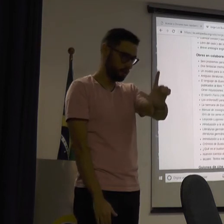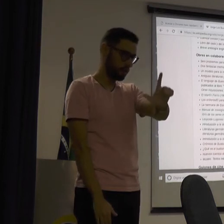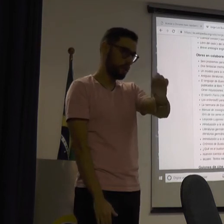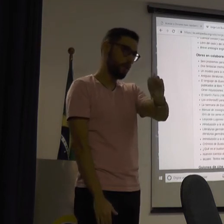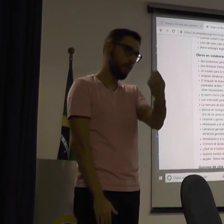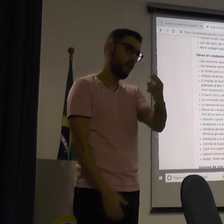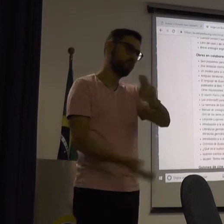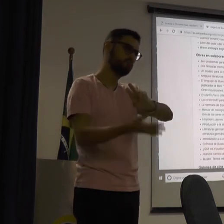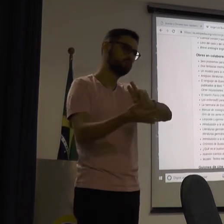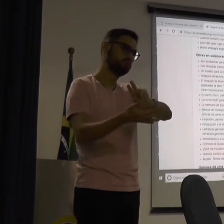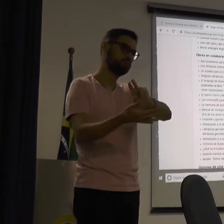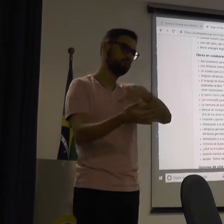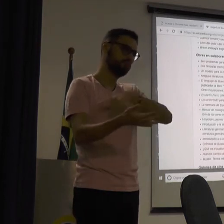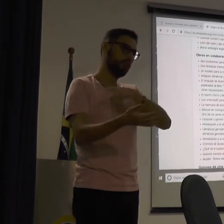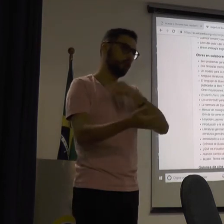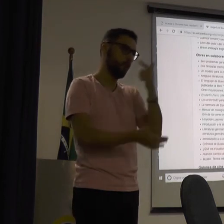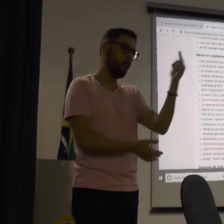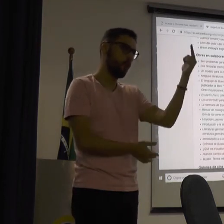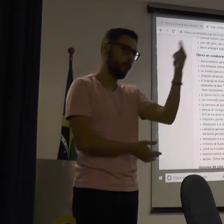os outros textos